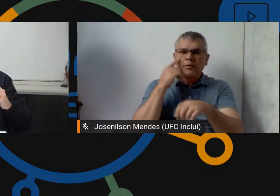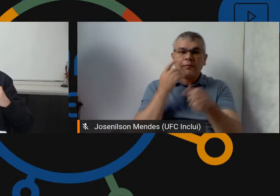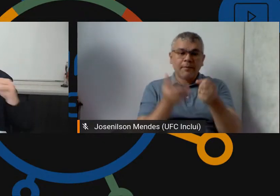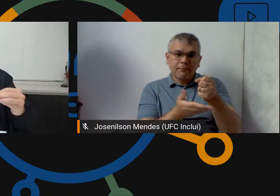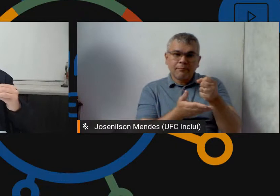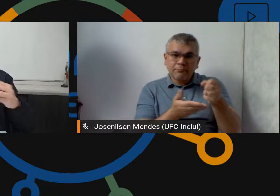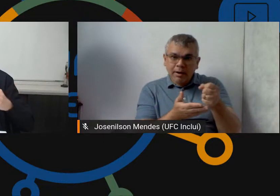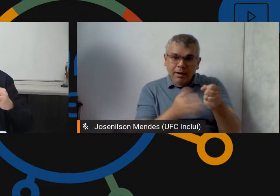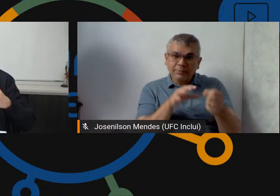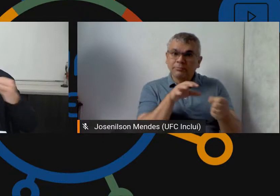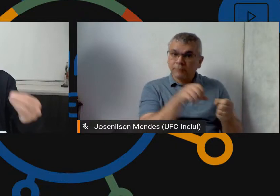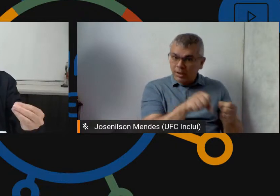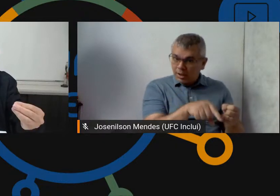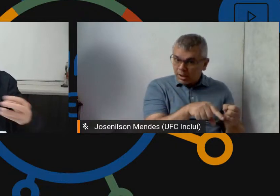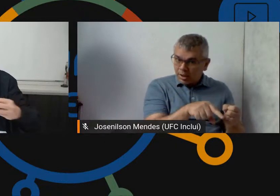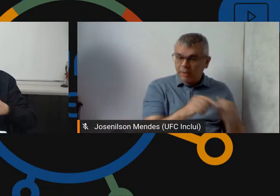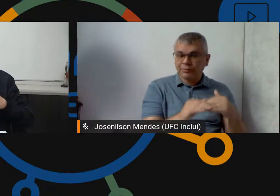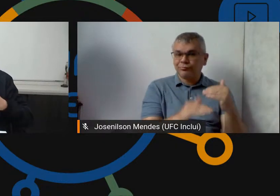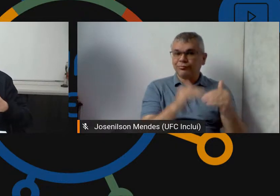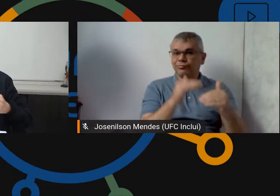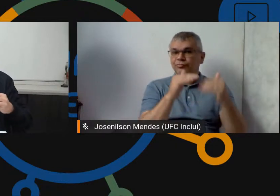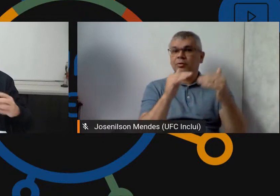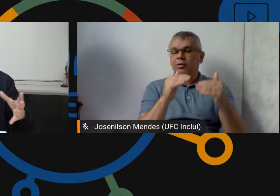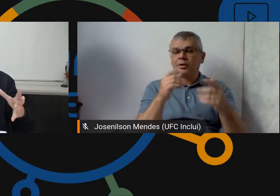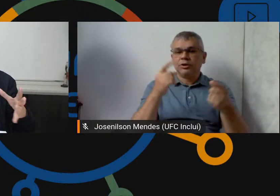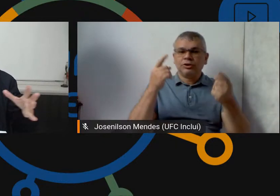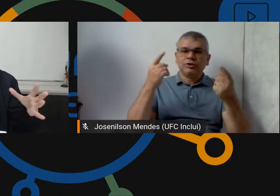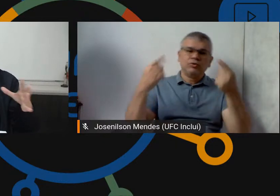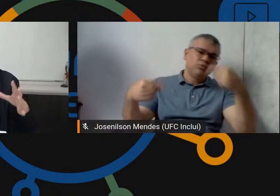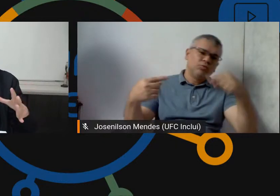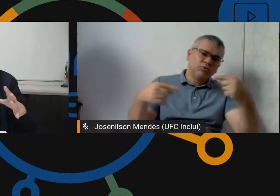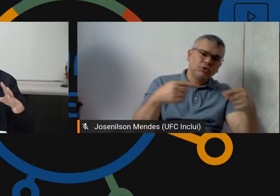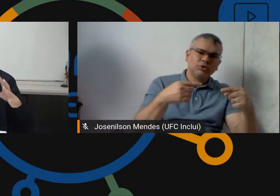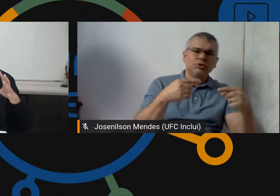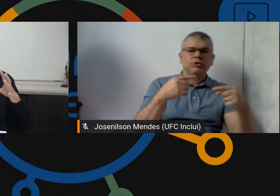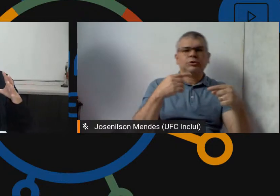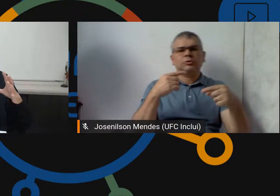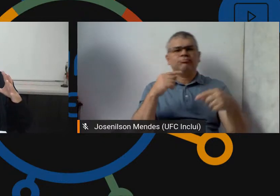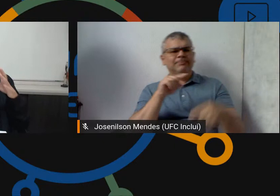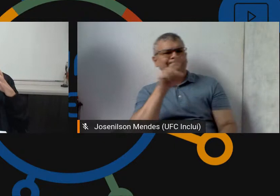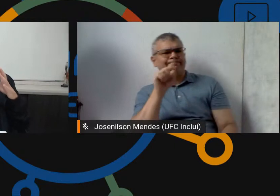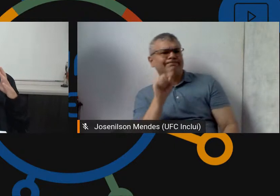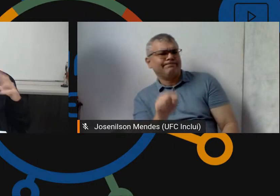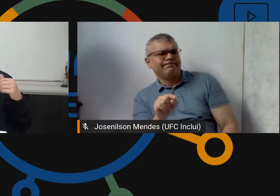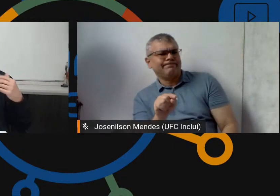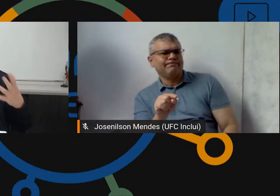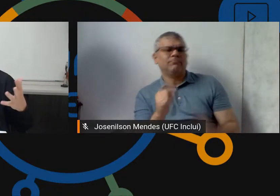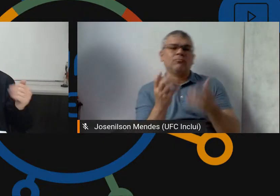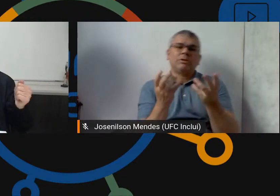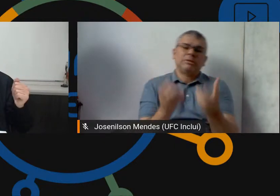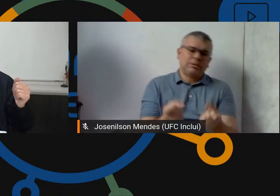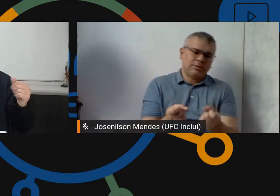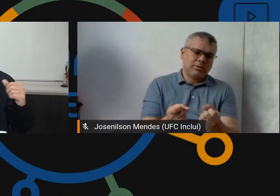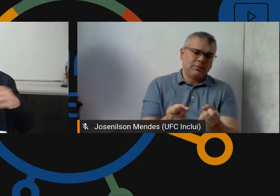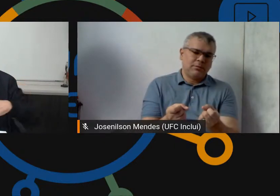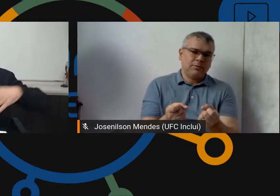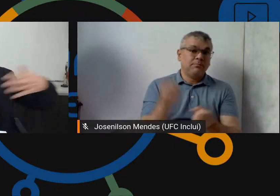para poder discutir, questionar ou aceitar, tá? Então, é muito importante que o texto não seja um texto